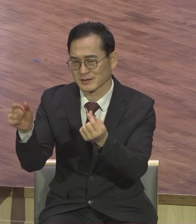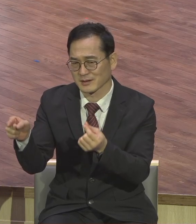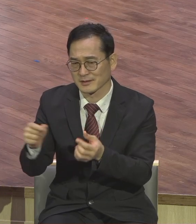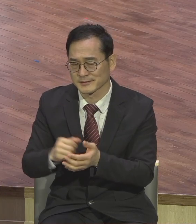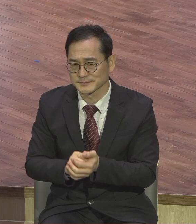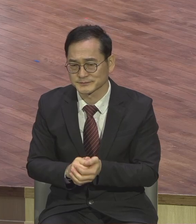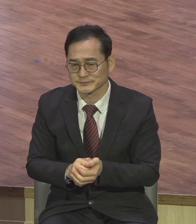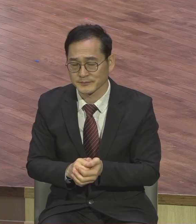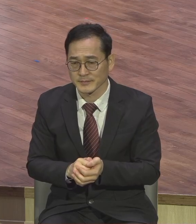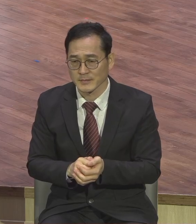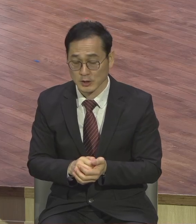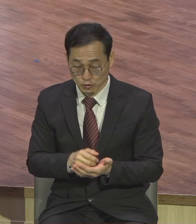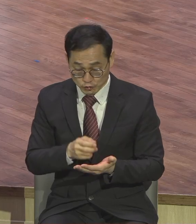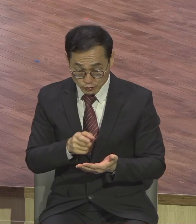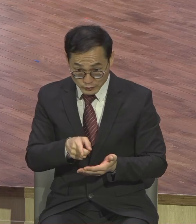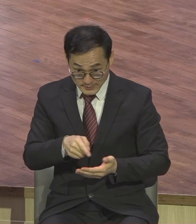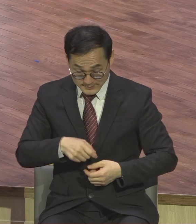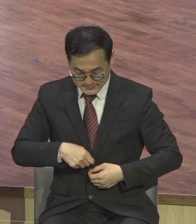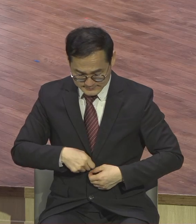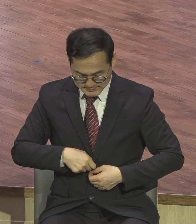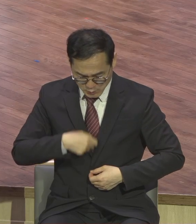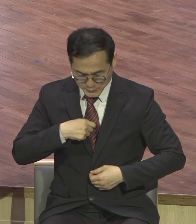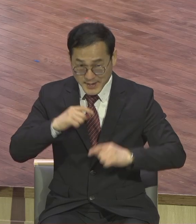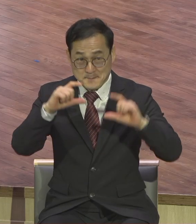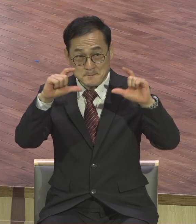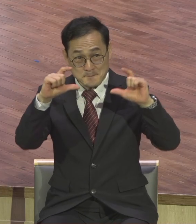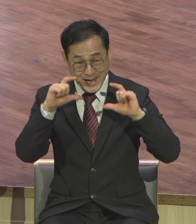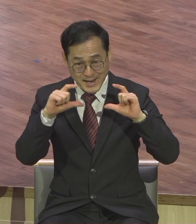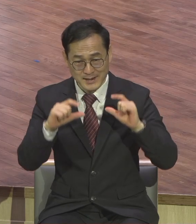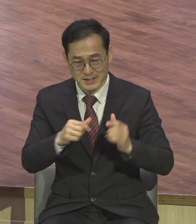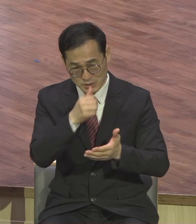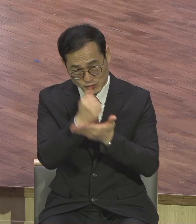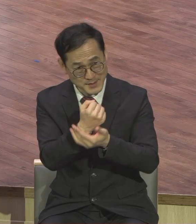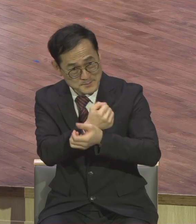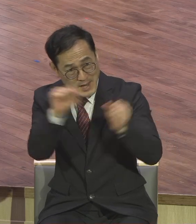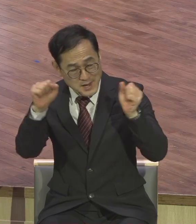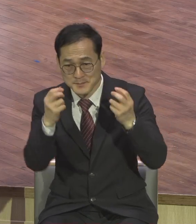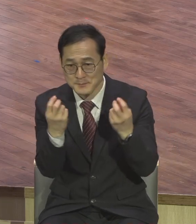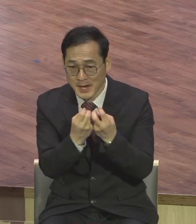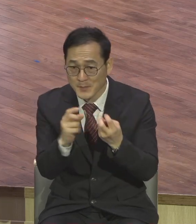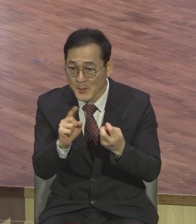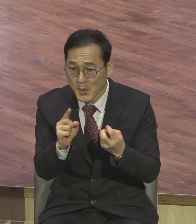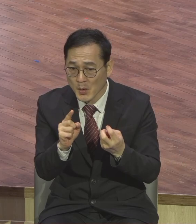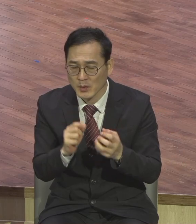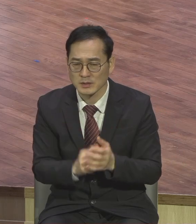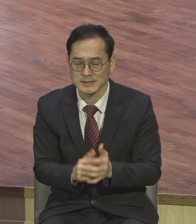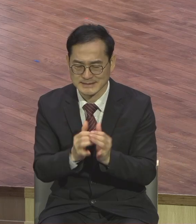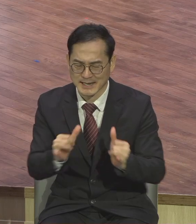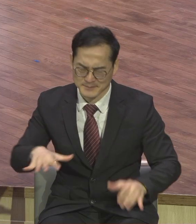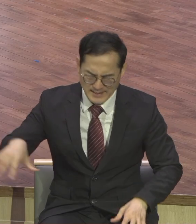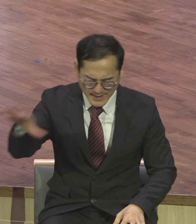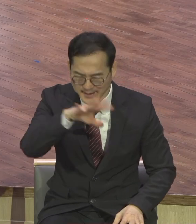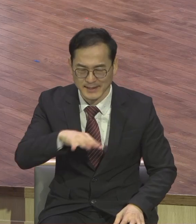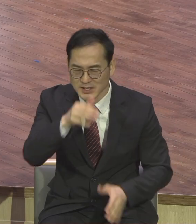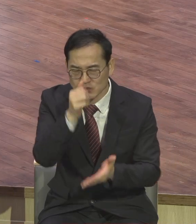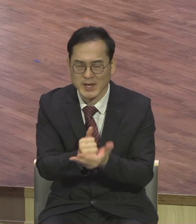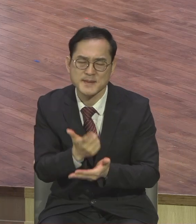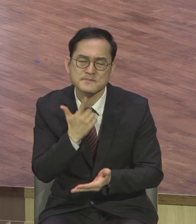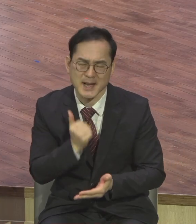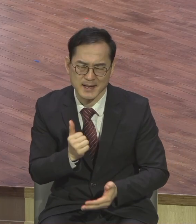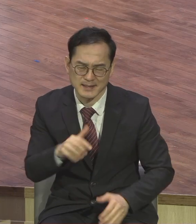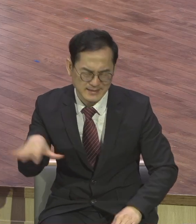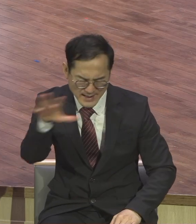우리가 어렵다함을 얻고 죄에서 자유할 수 있는지 밝히고 있어요. 모든 사람이 죄를 범하였음에